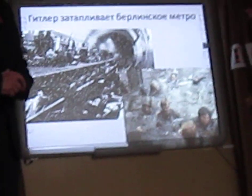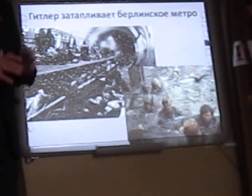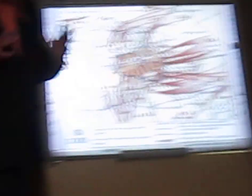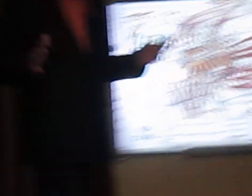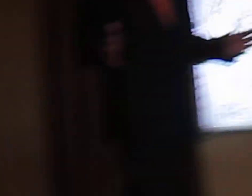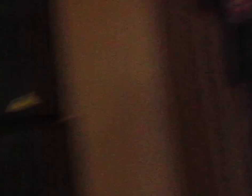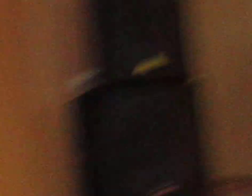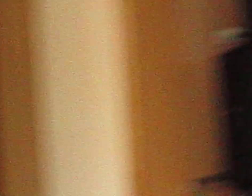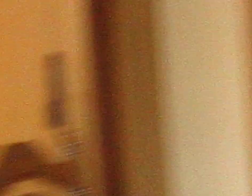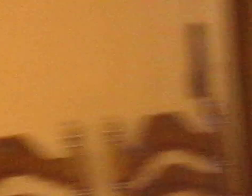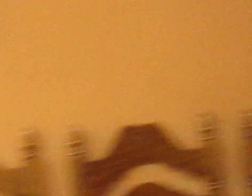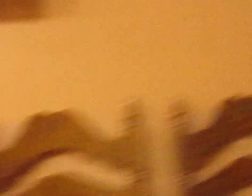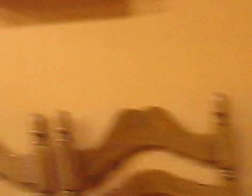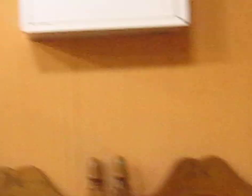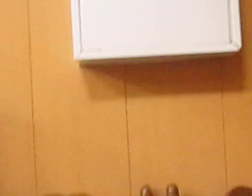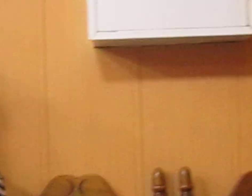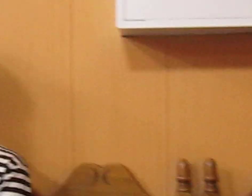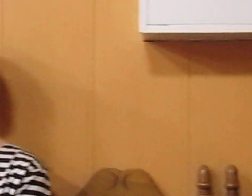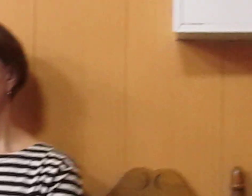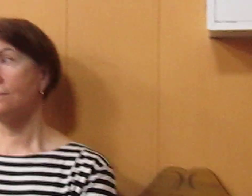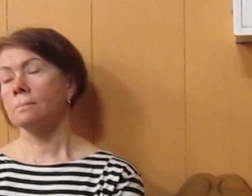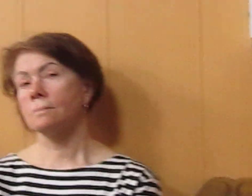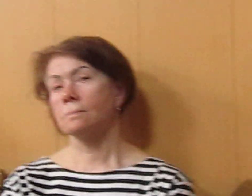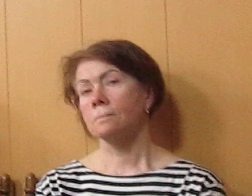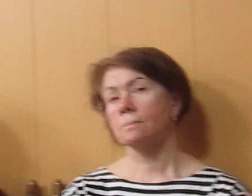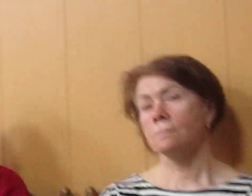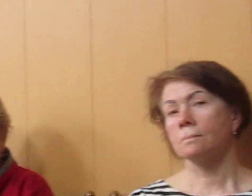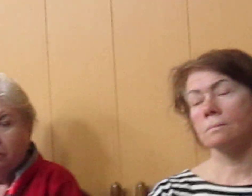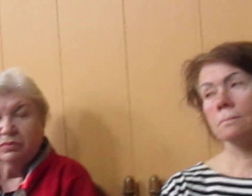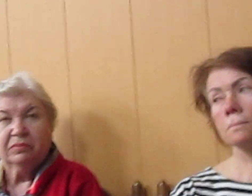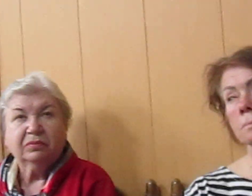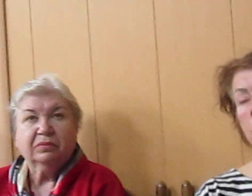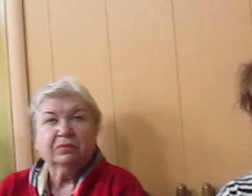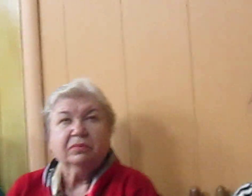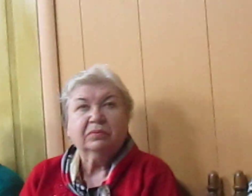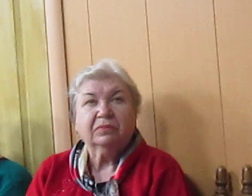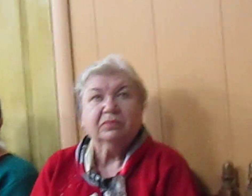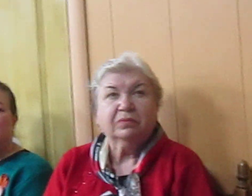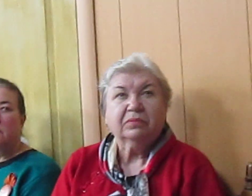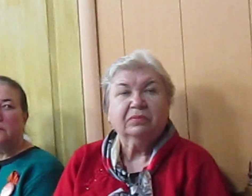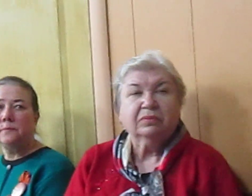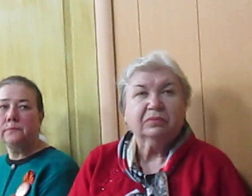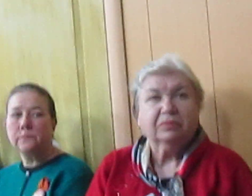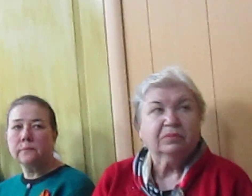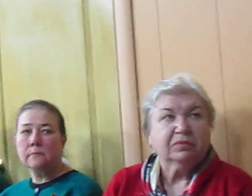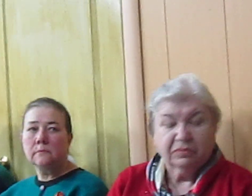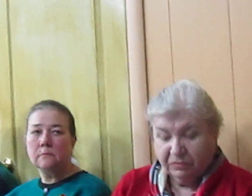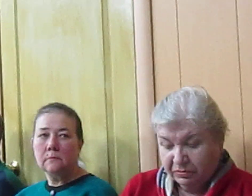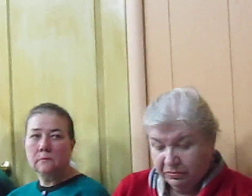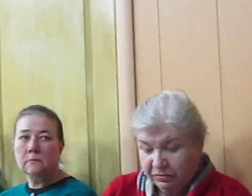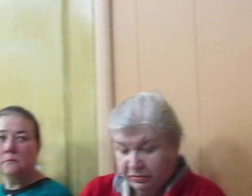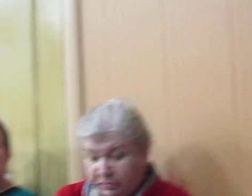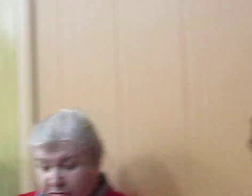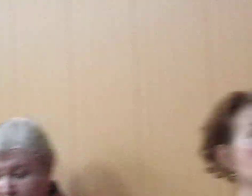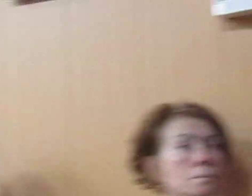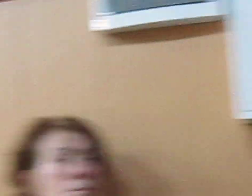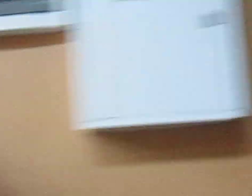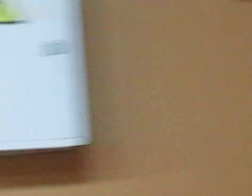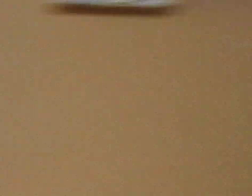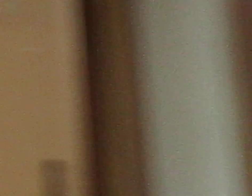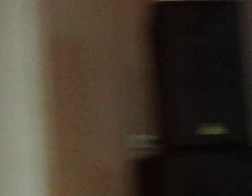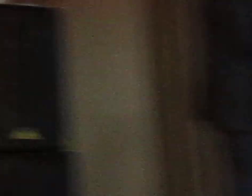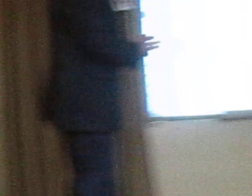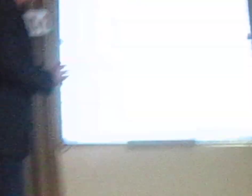просто осталась, как говорят, под водой. Вот Берлин окруженный, вот его рассекли на